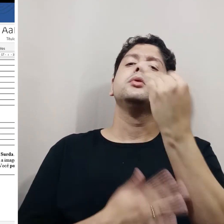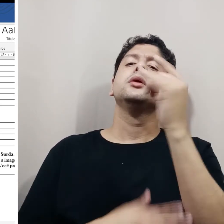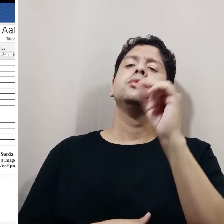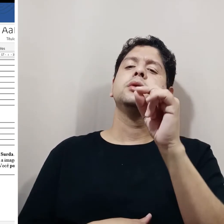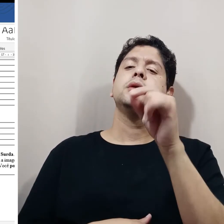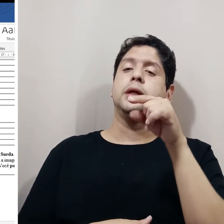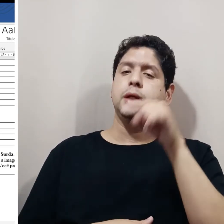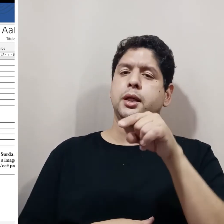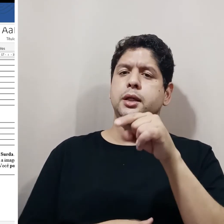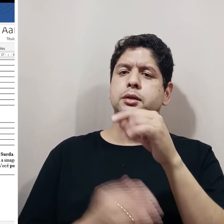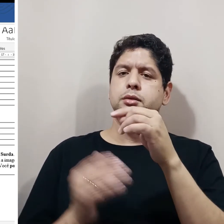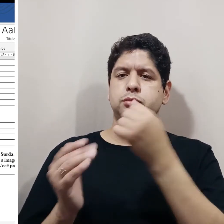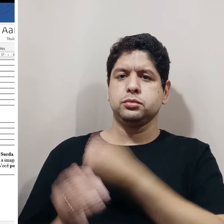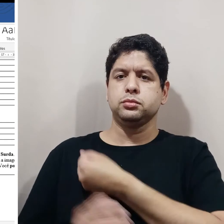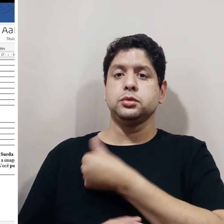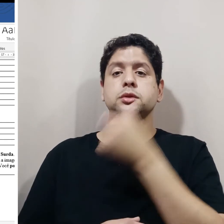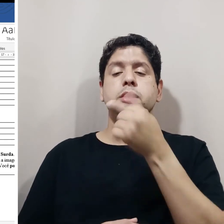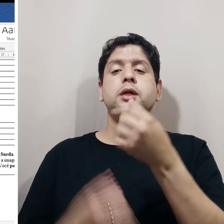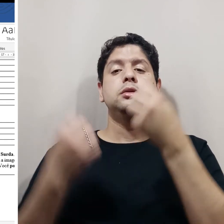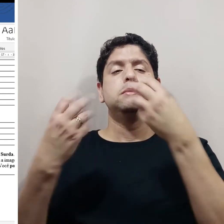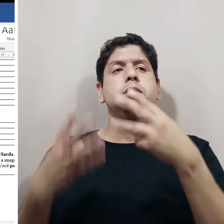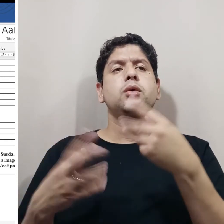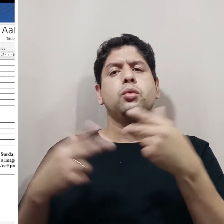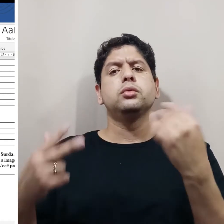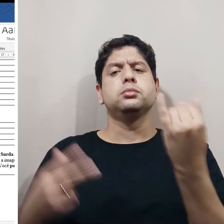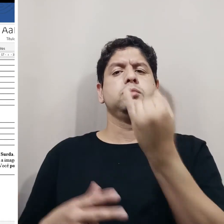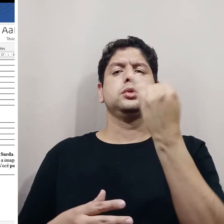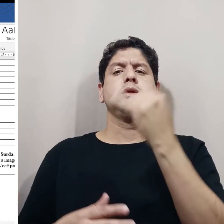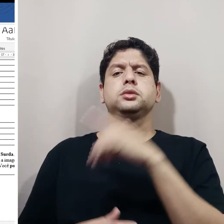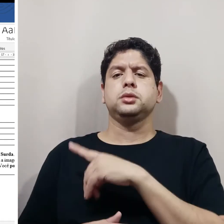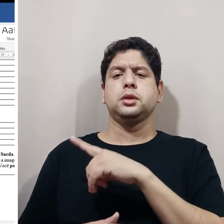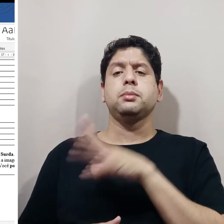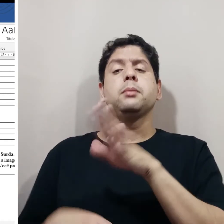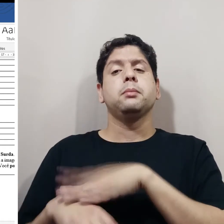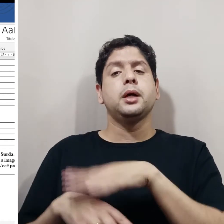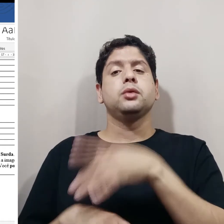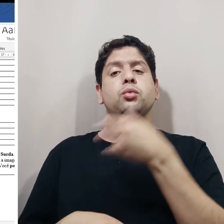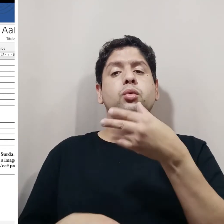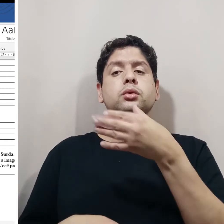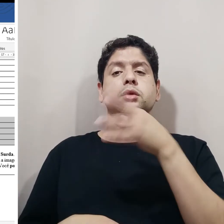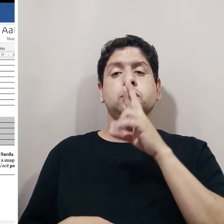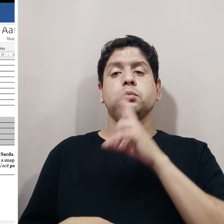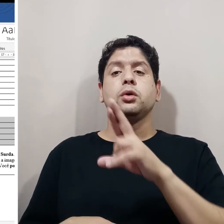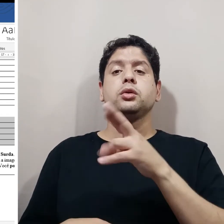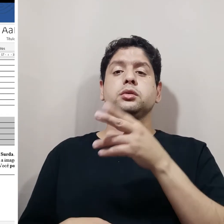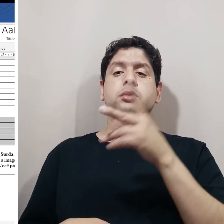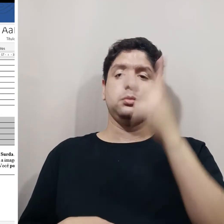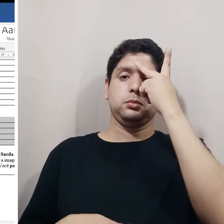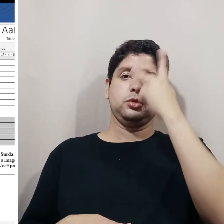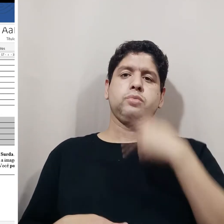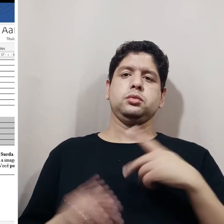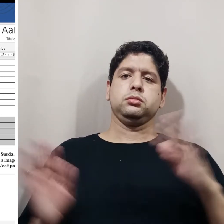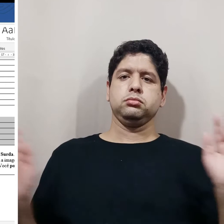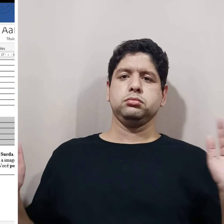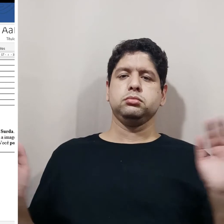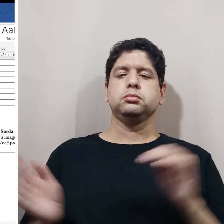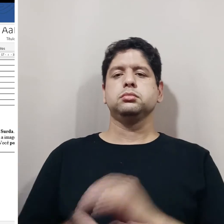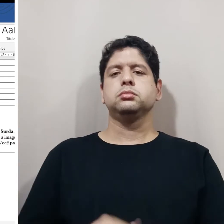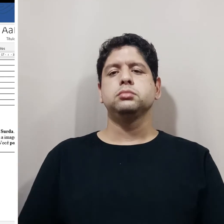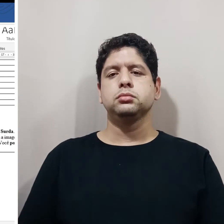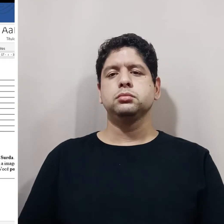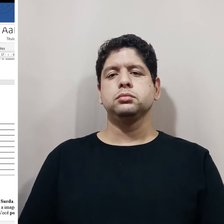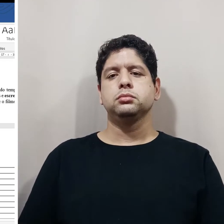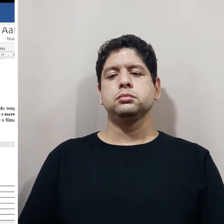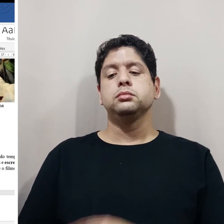do Renascimento à ciência você considera mais importante e por quê? Aqui também tem um pouco de pessoal, tá? Você vai lá